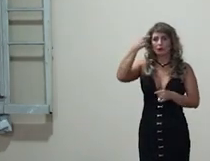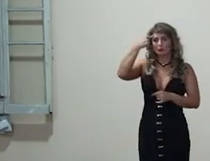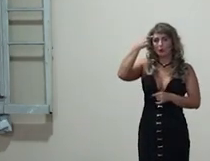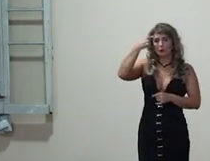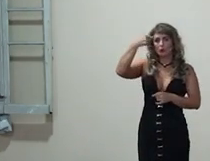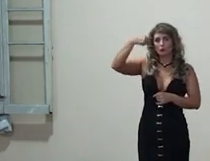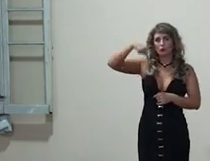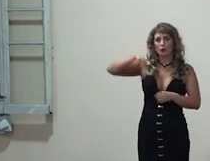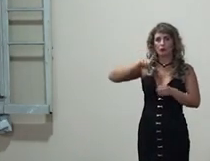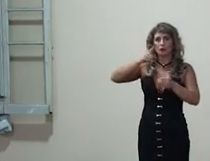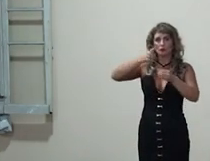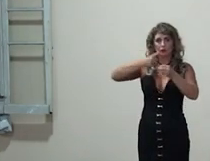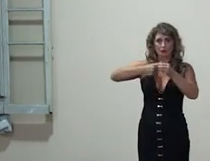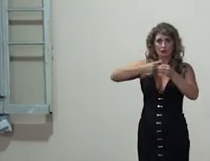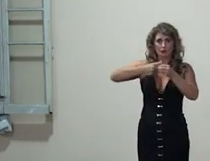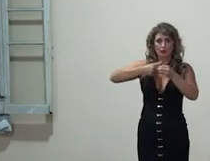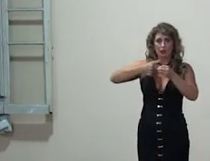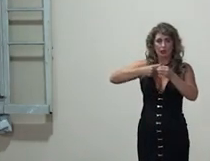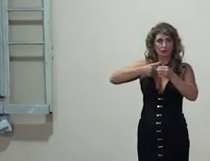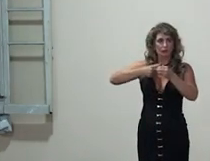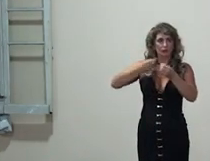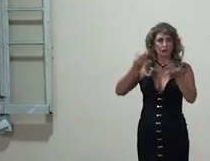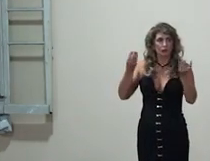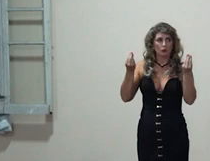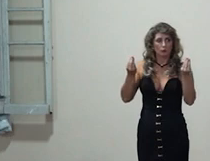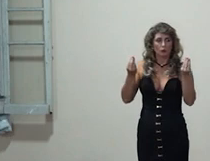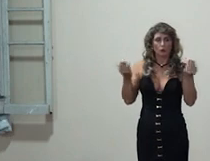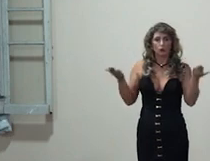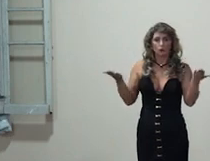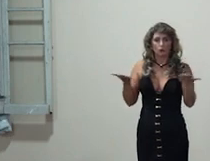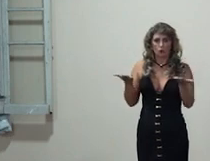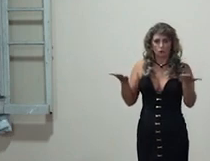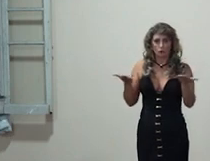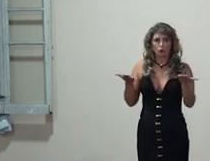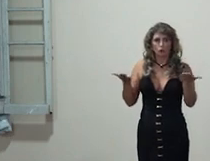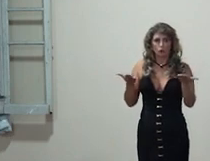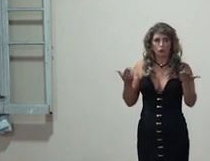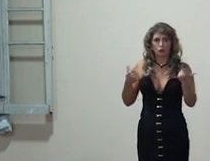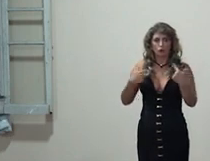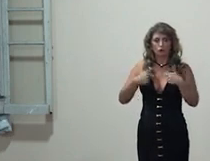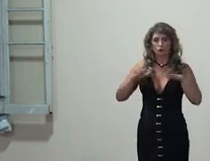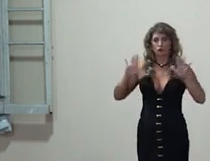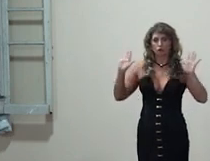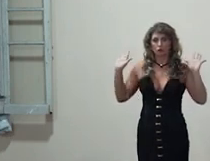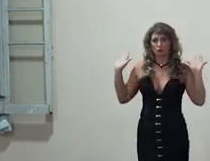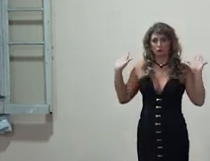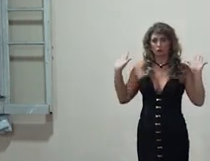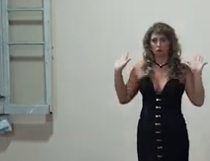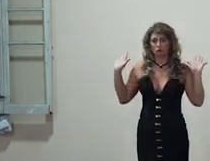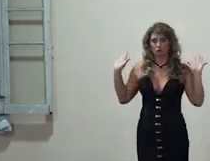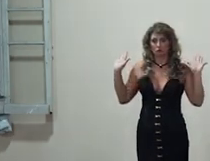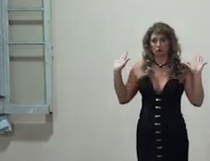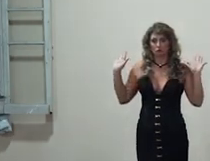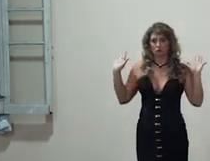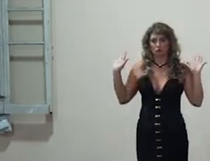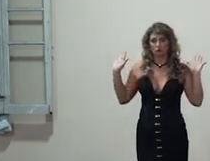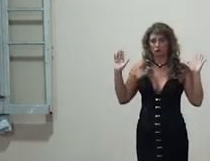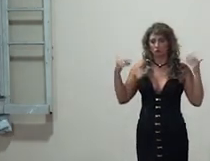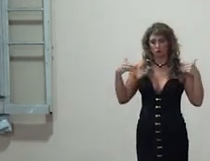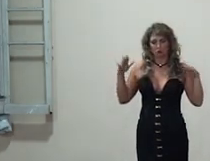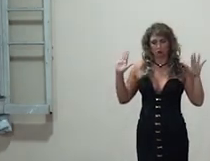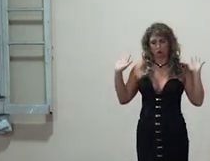a cidade, da forma com que está hoje, eu abriria a mão deste